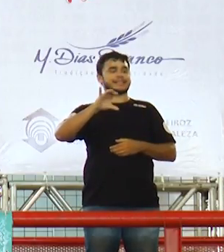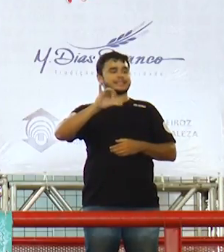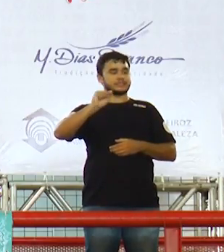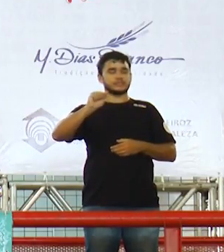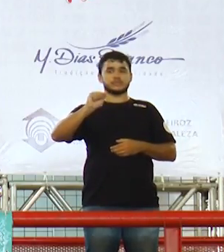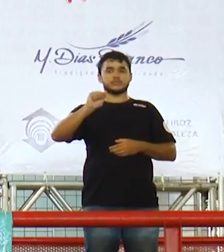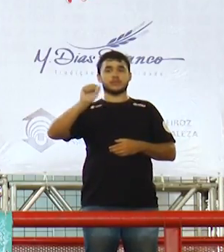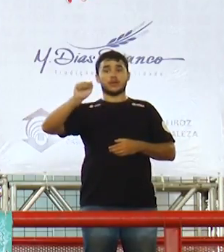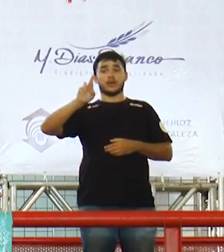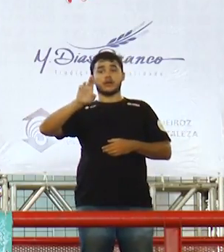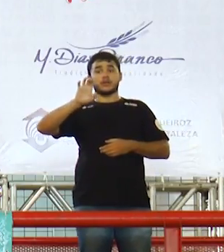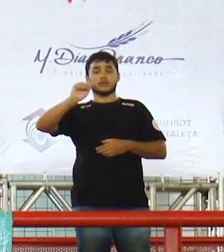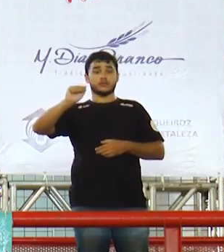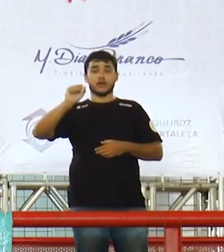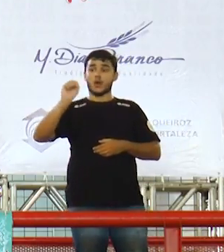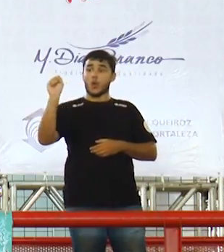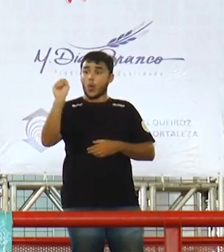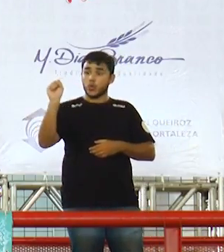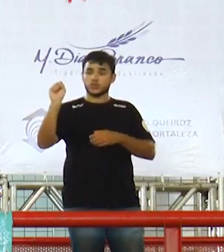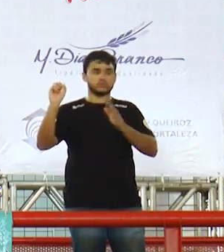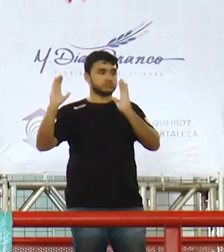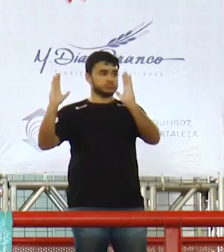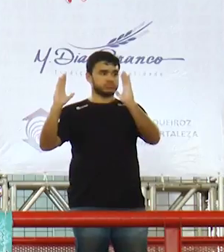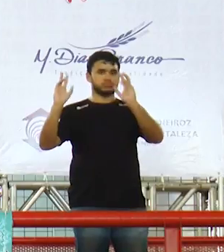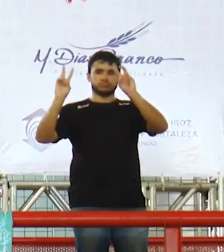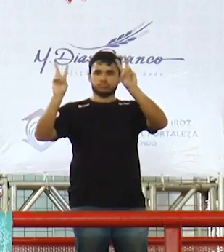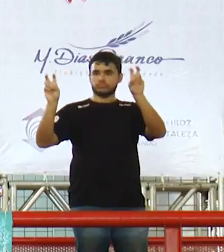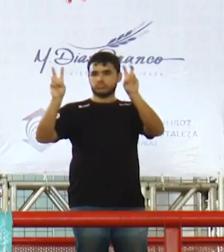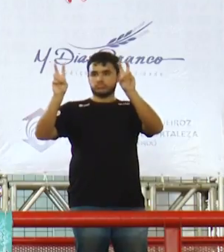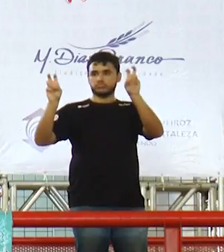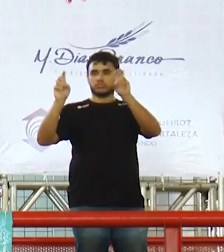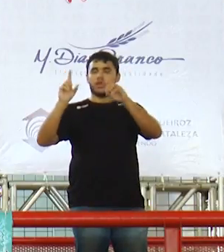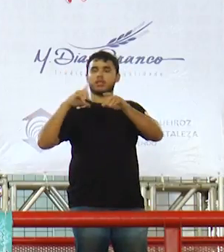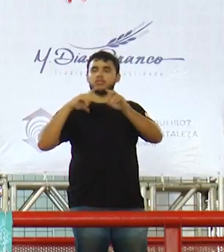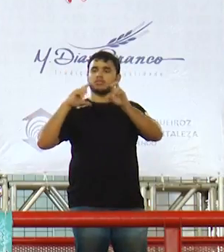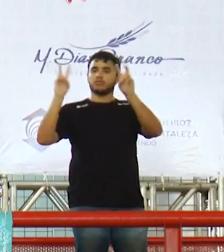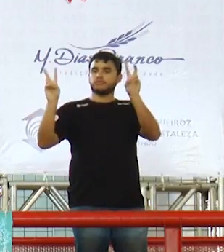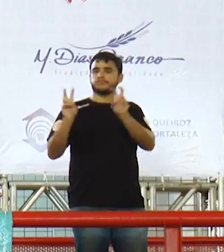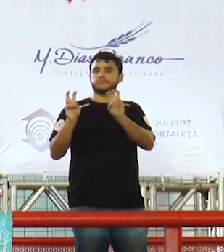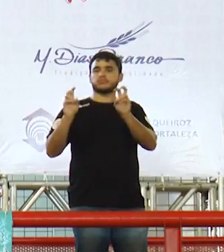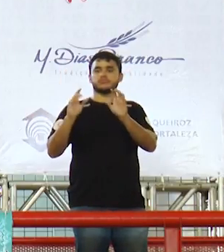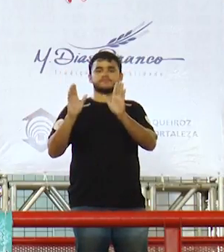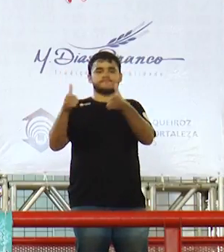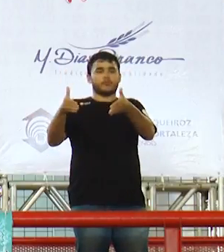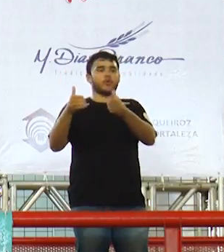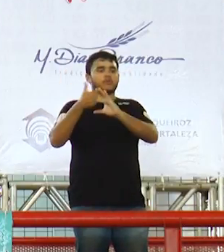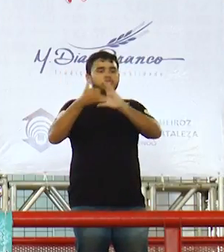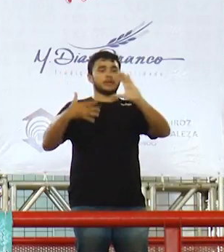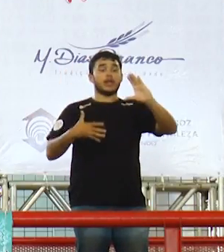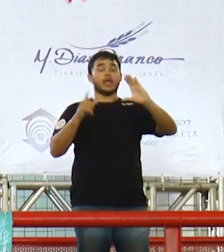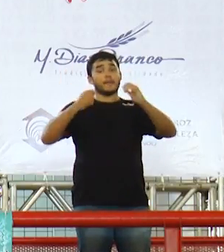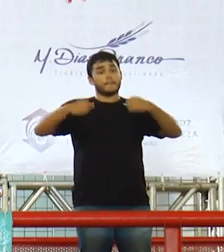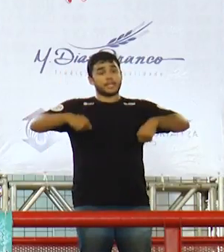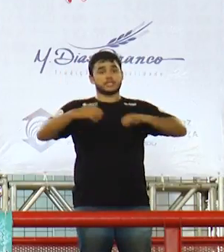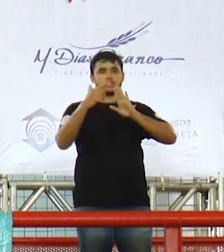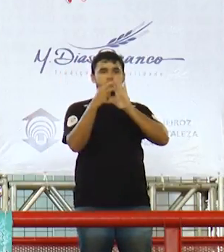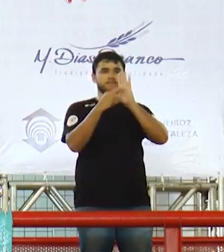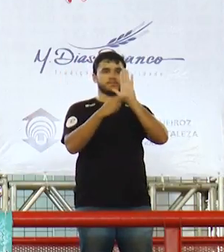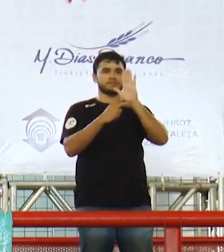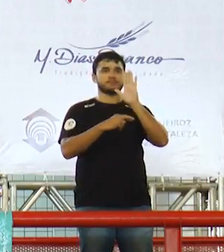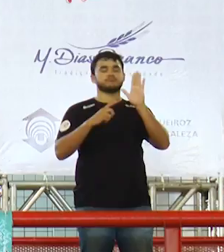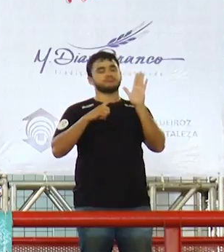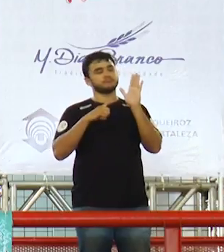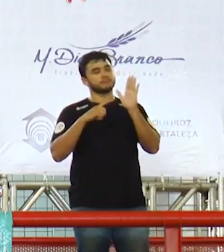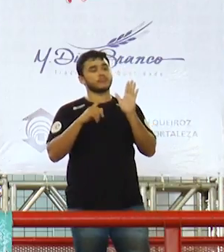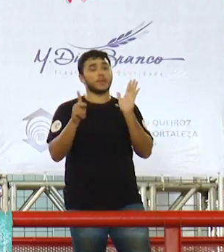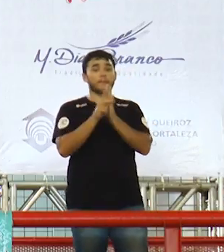as habilidades. Essa competência e essas habilidades são exigidas para a prova de linguagens do Enem.